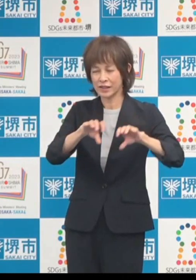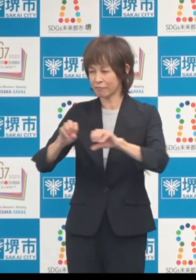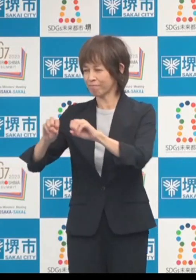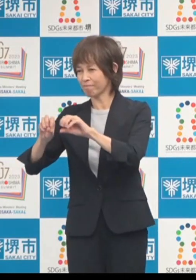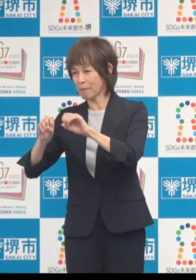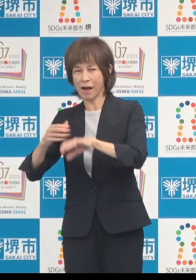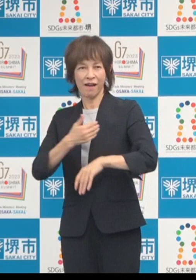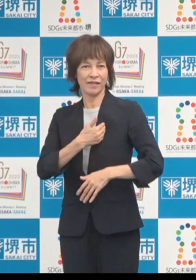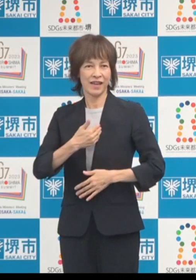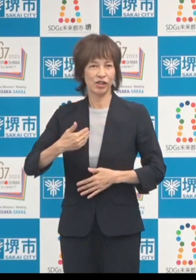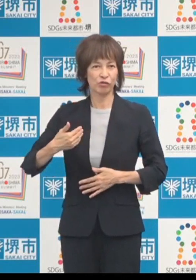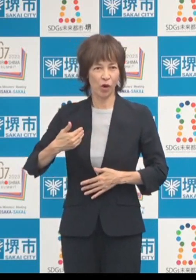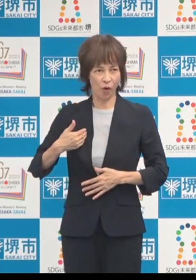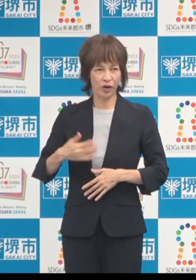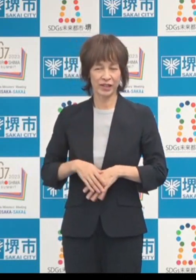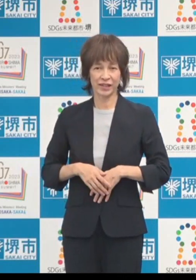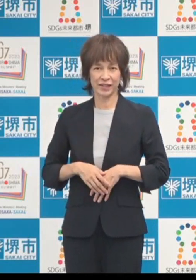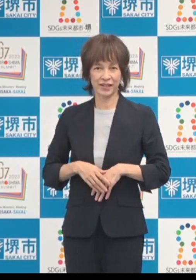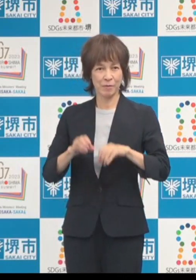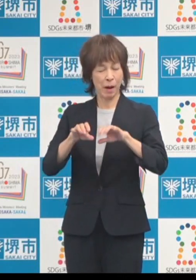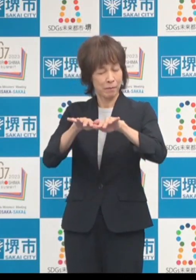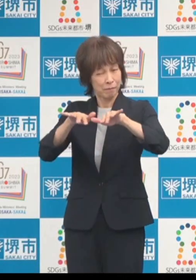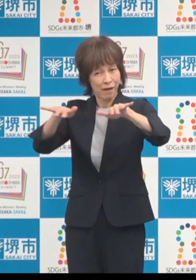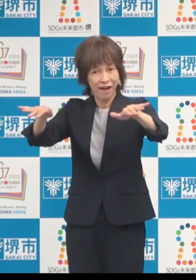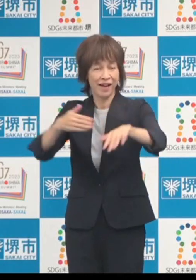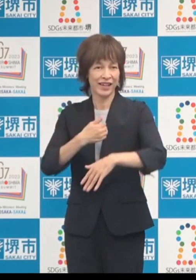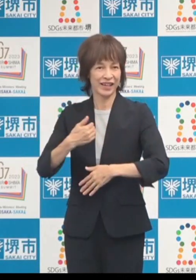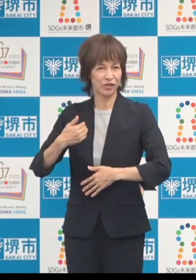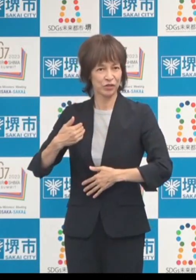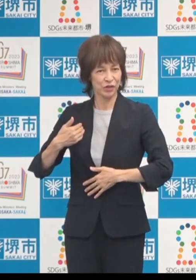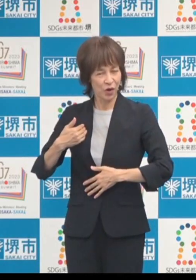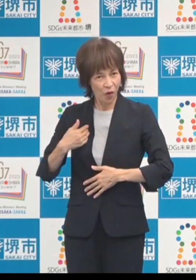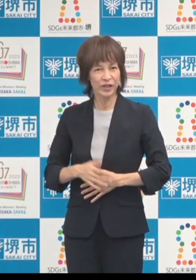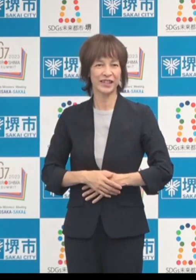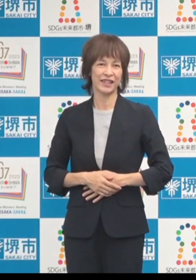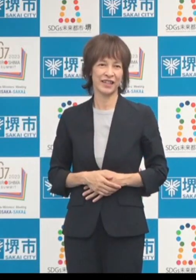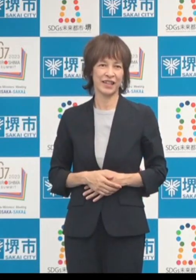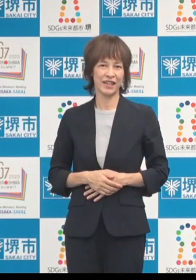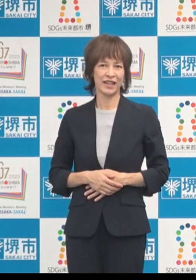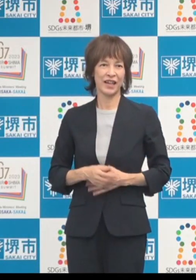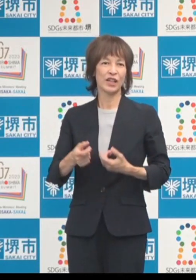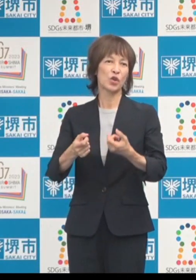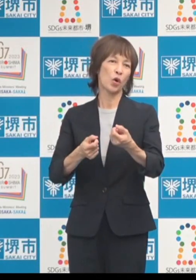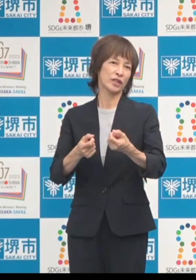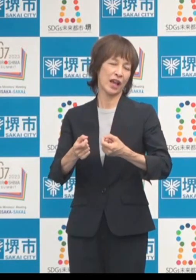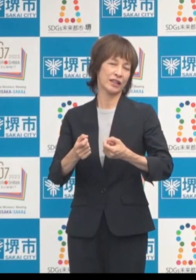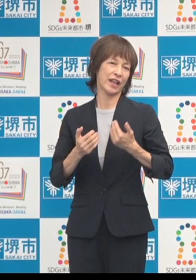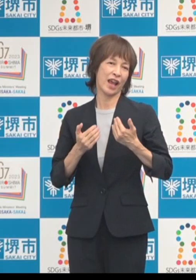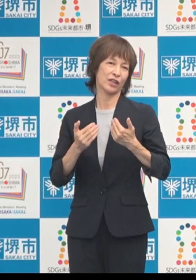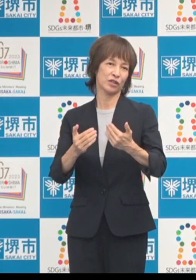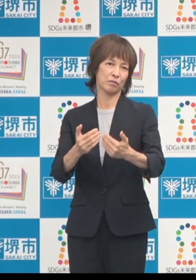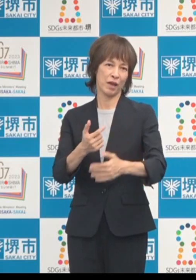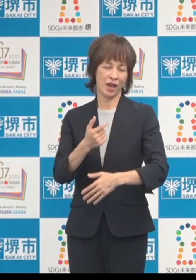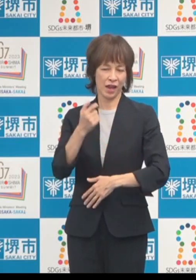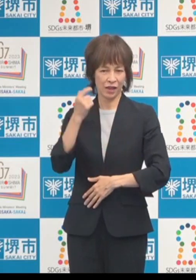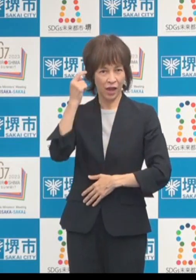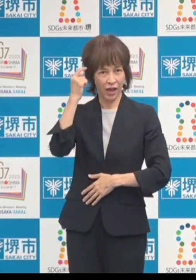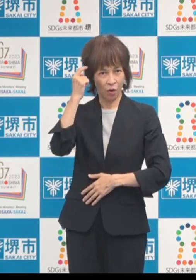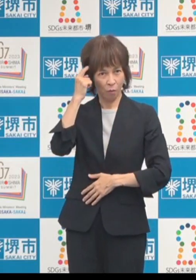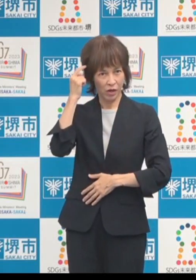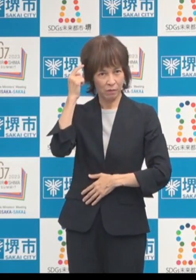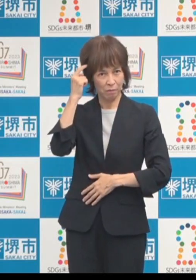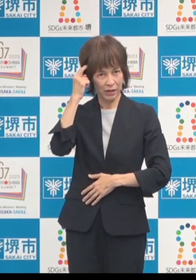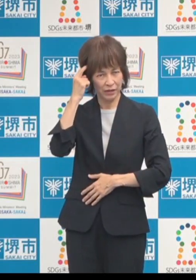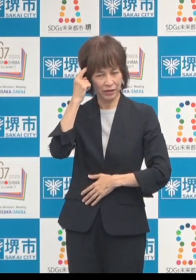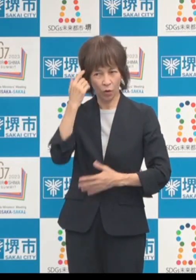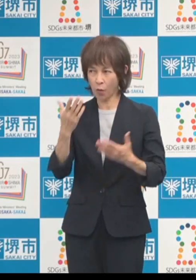形で調整をしながら取り組んでまいりたいということで、進めていく予定でございます。